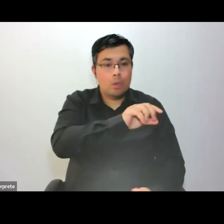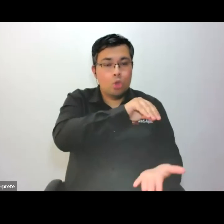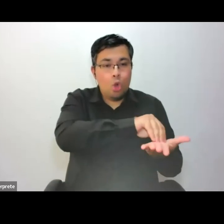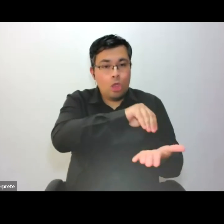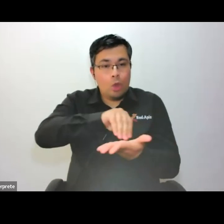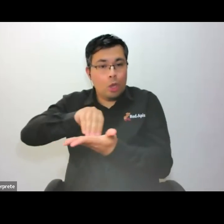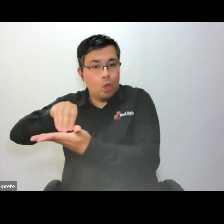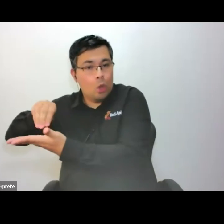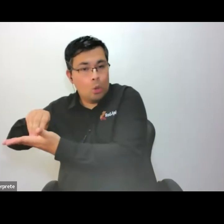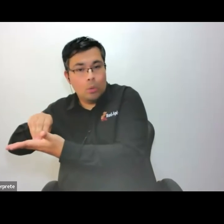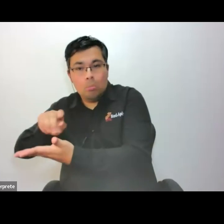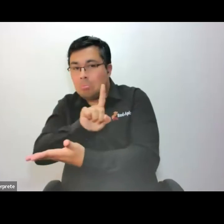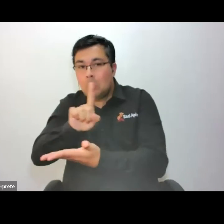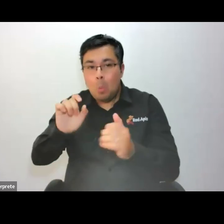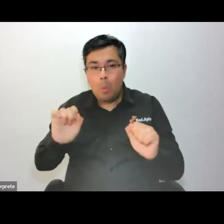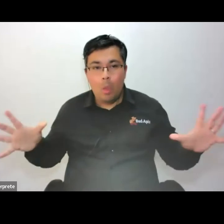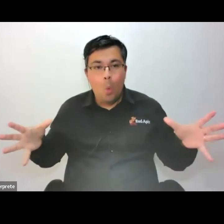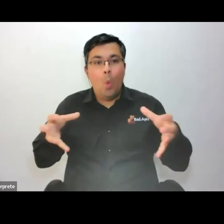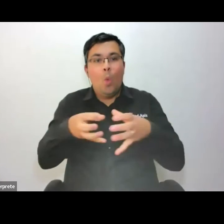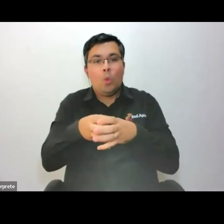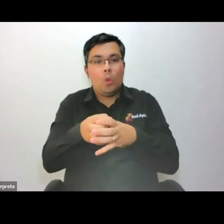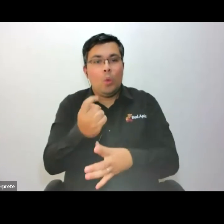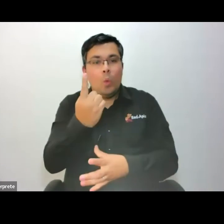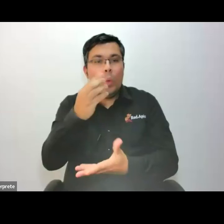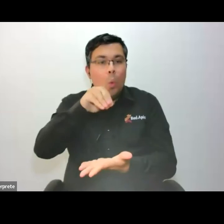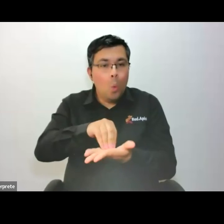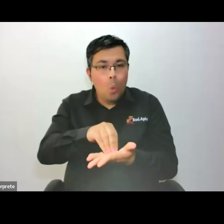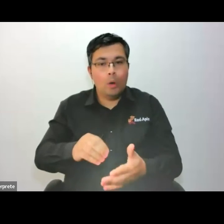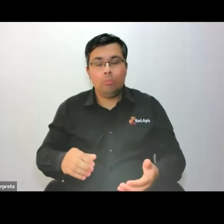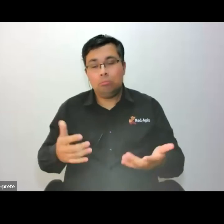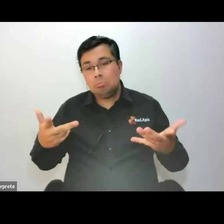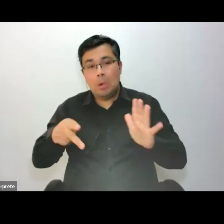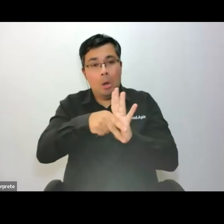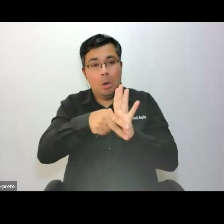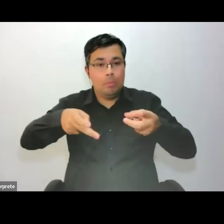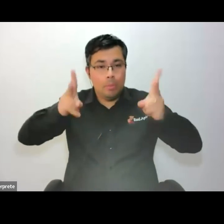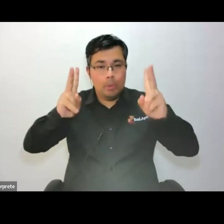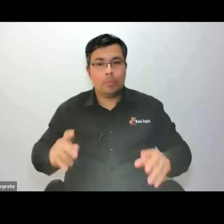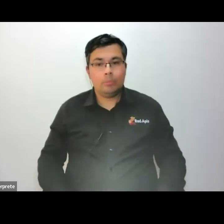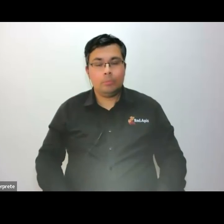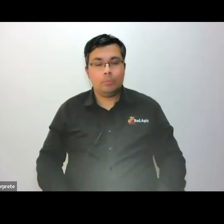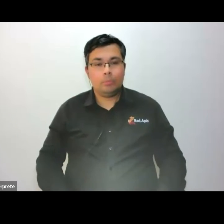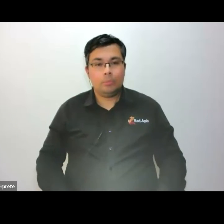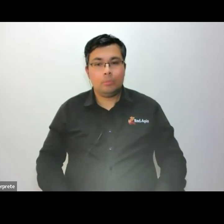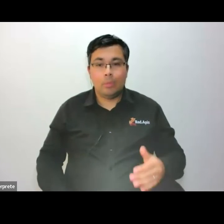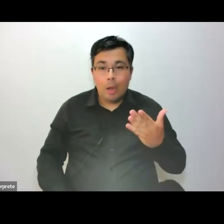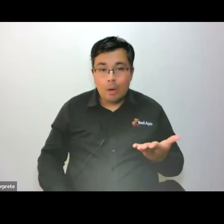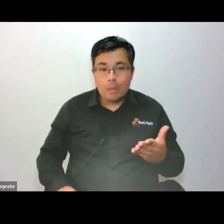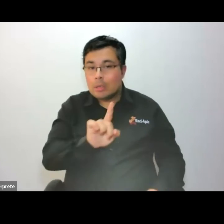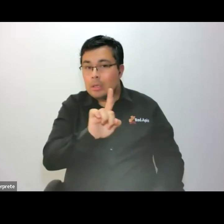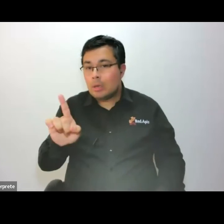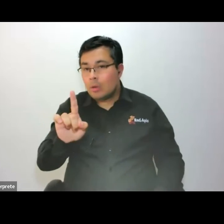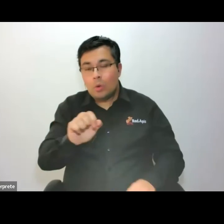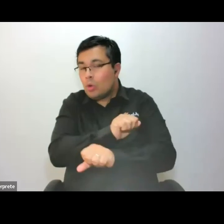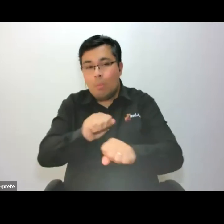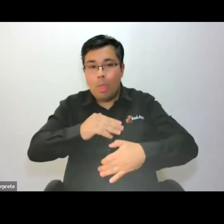se puede hacer porque la normativa lo permite. Si no, no hubiésemos podido progresar en el currículum con los niños